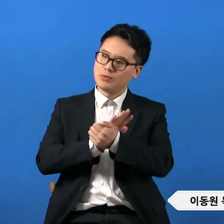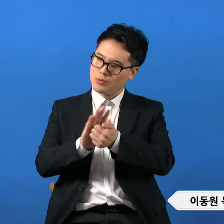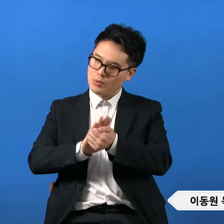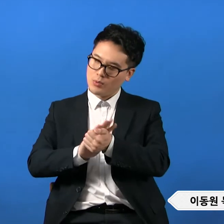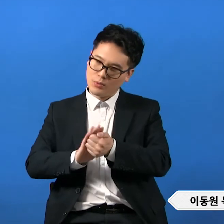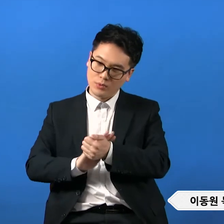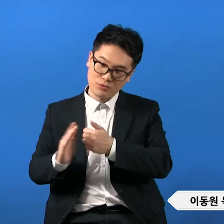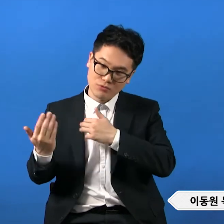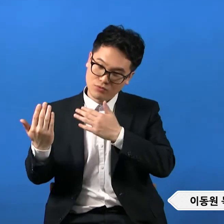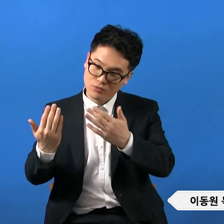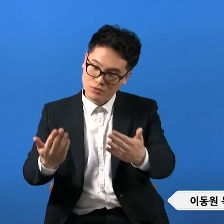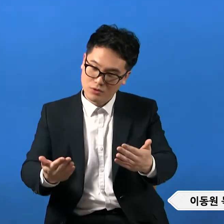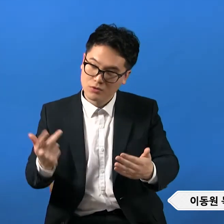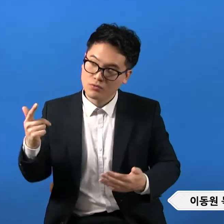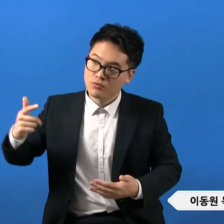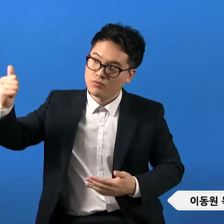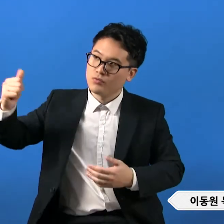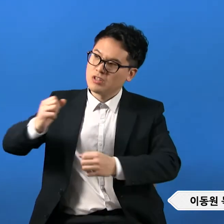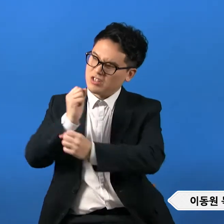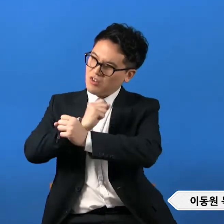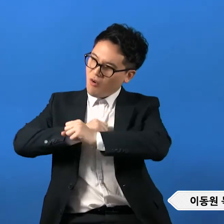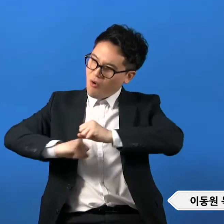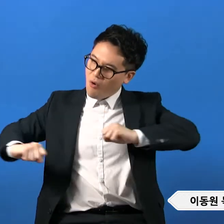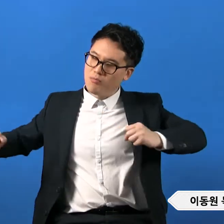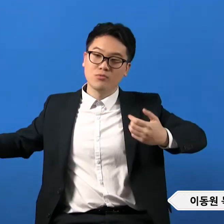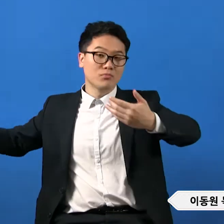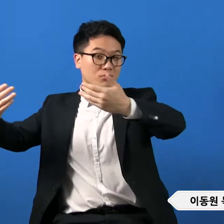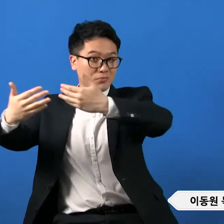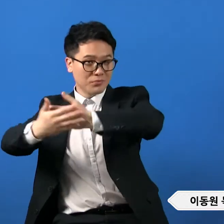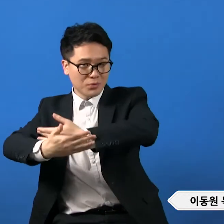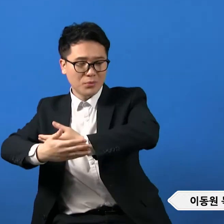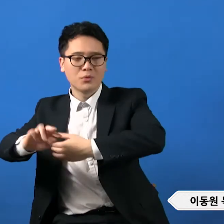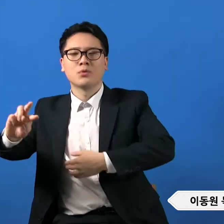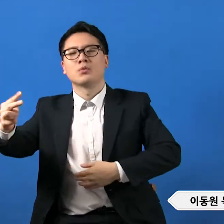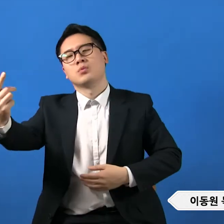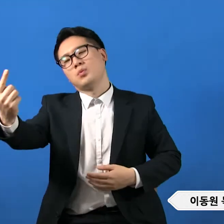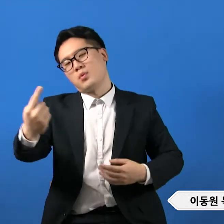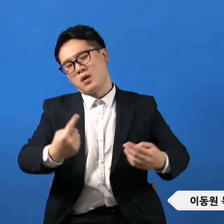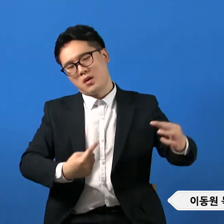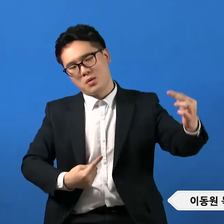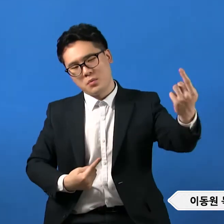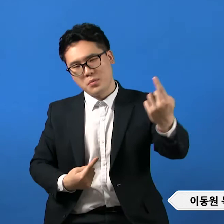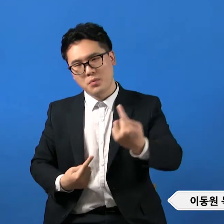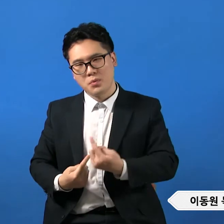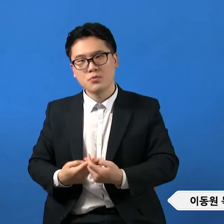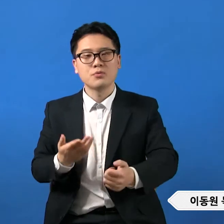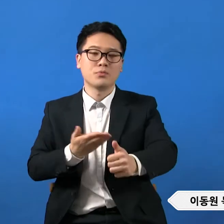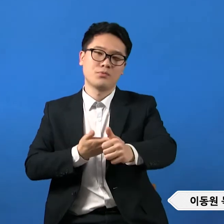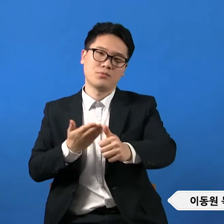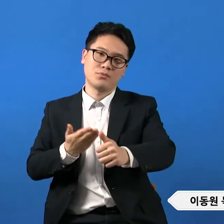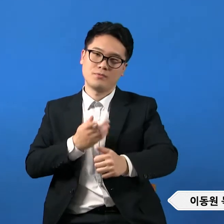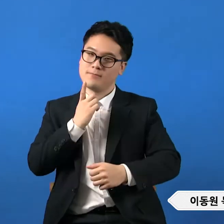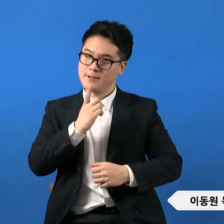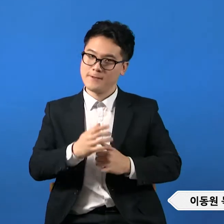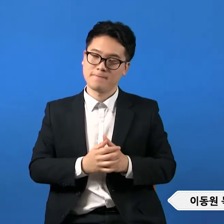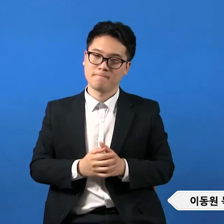주의 넓은 품으로 어서 돌아마나오어서. 그의 품 안에 우리를 다시 안아주기